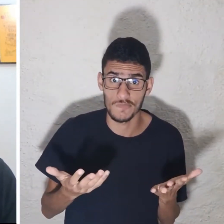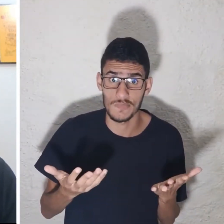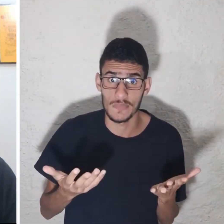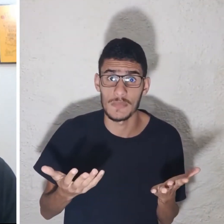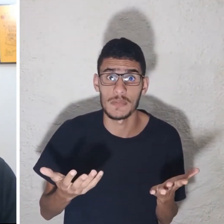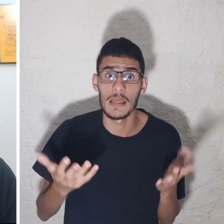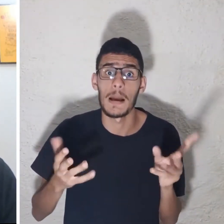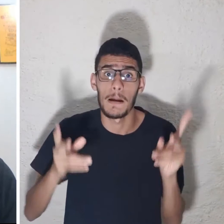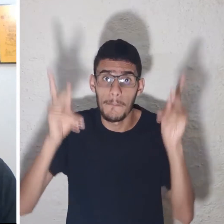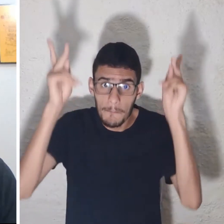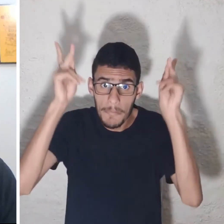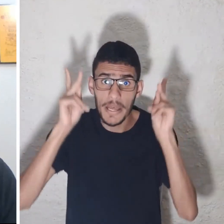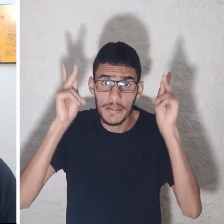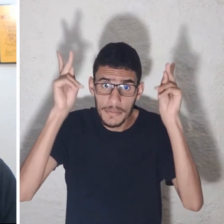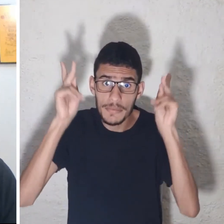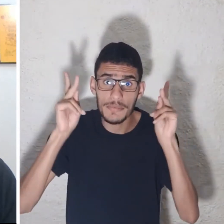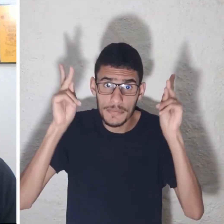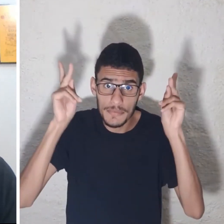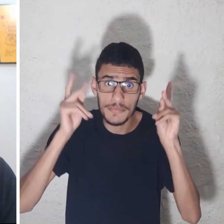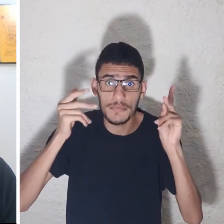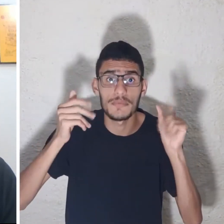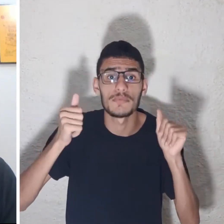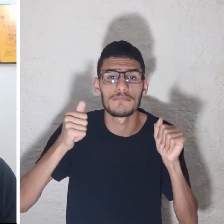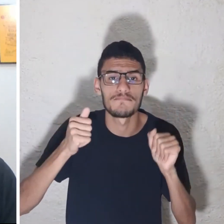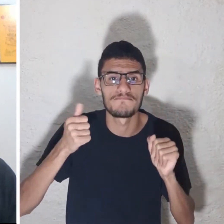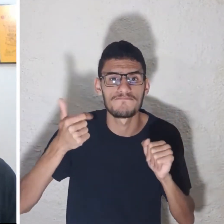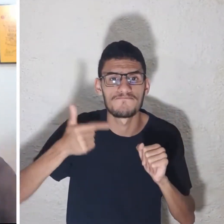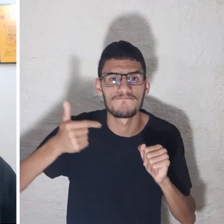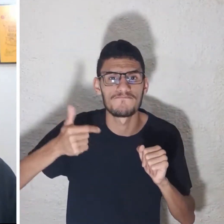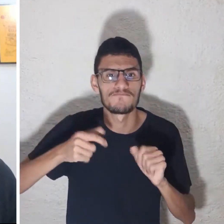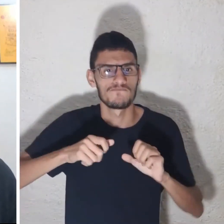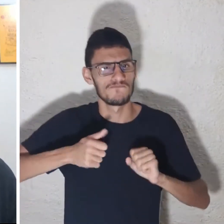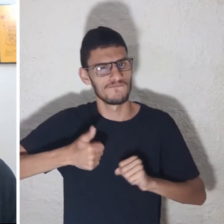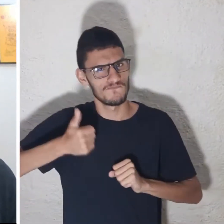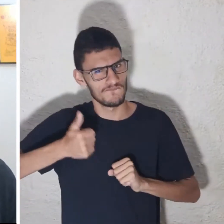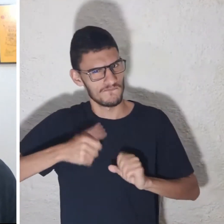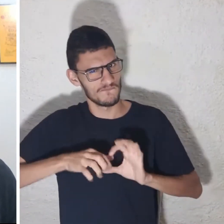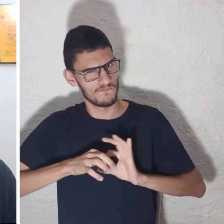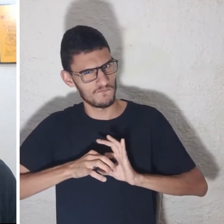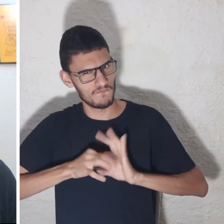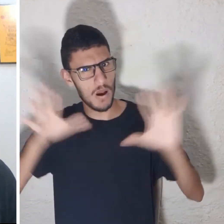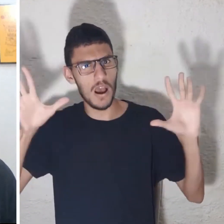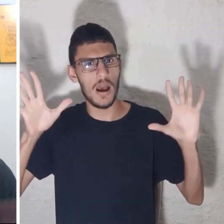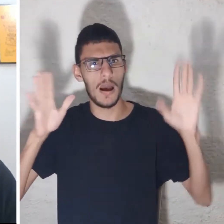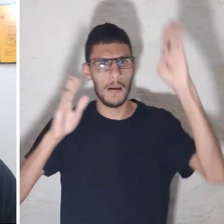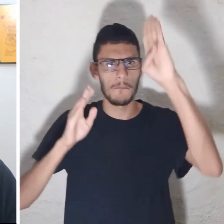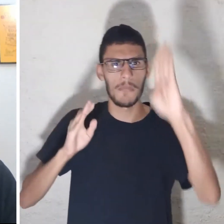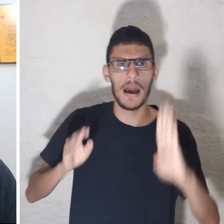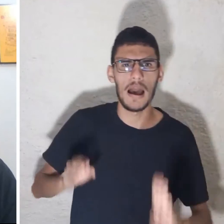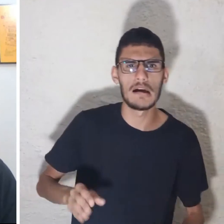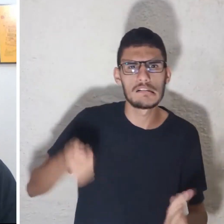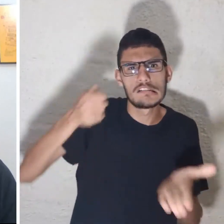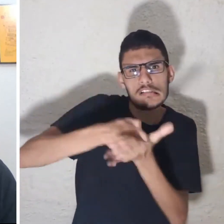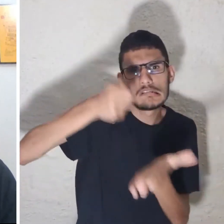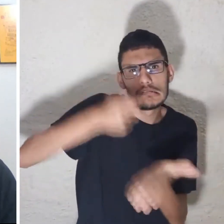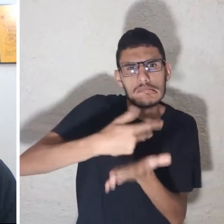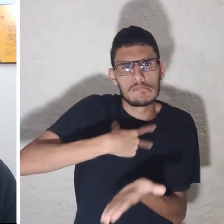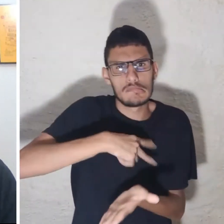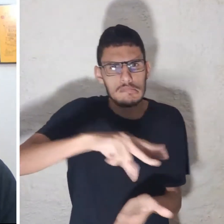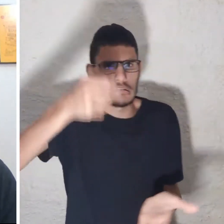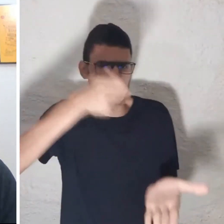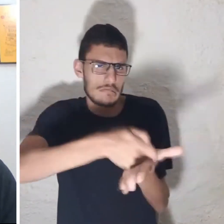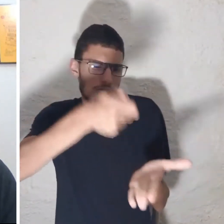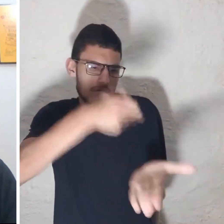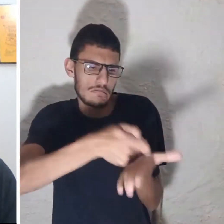Pedro, então, ele, né, veio a proclamar a independência do Brasil, né, no momento de forte pressão